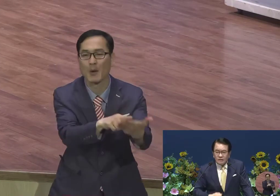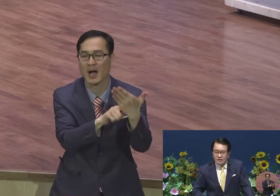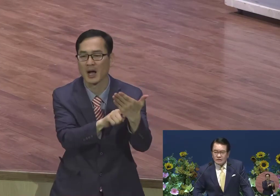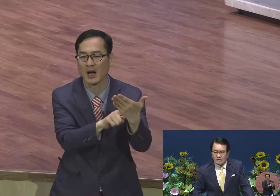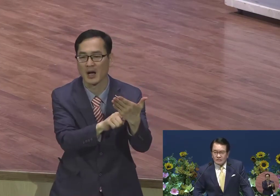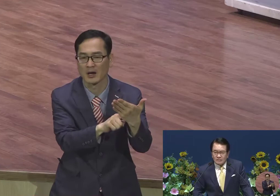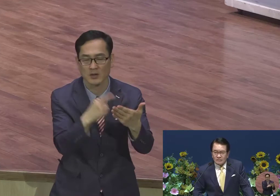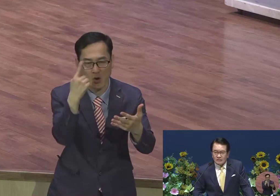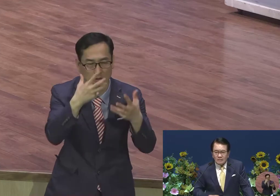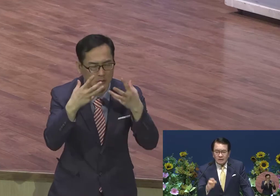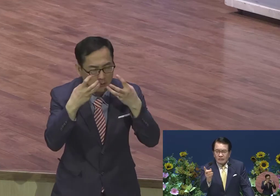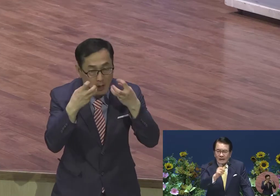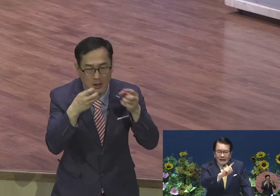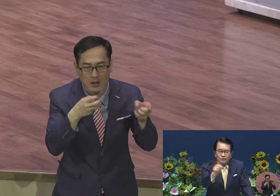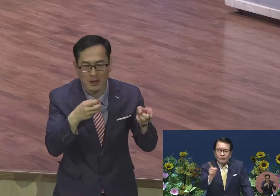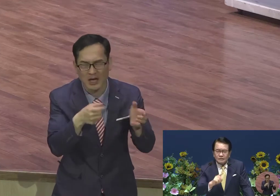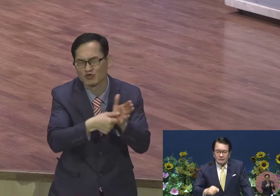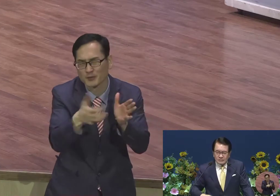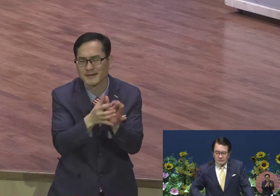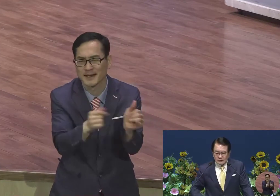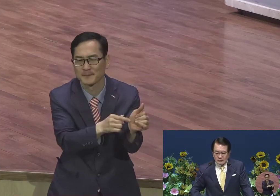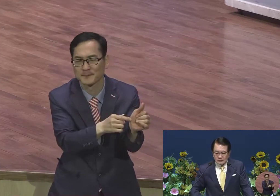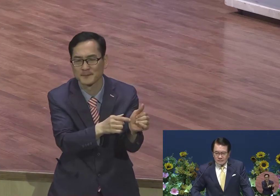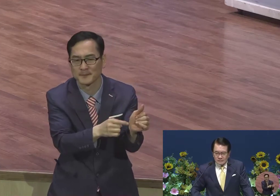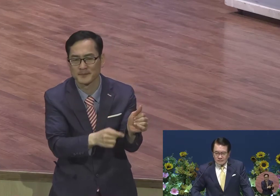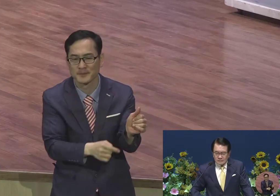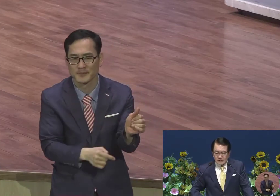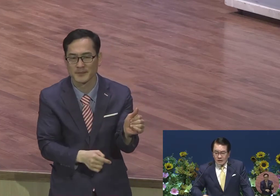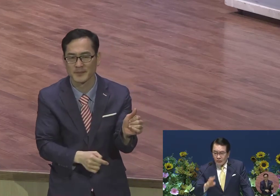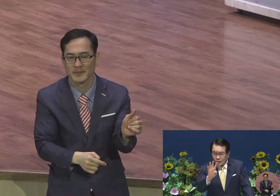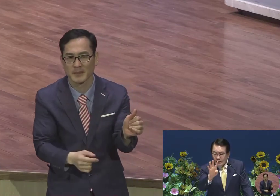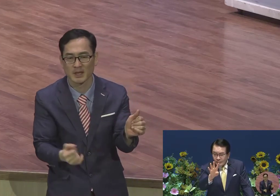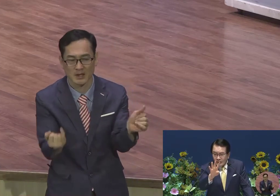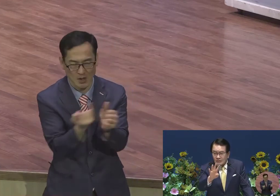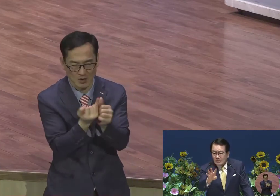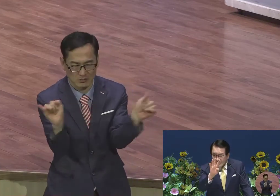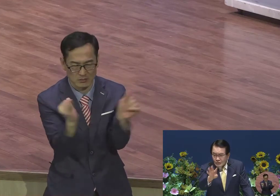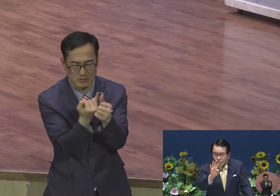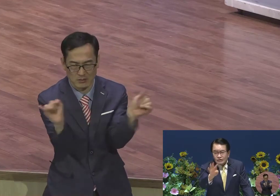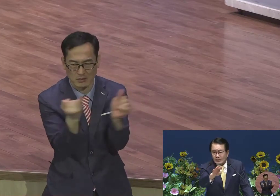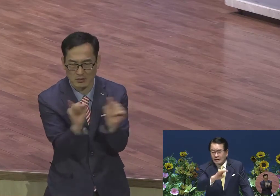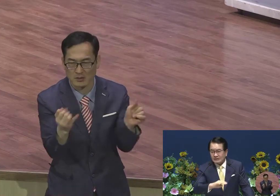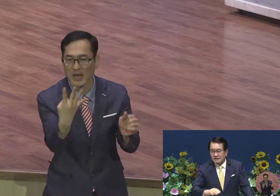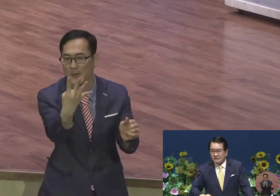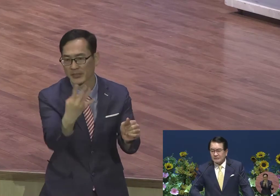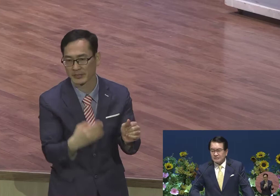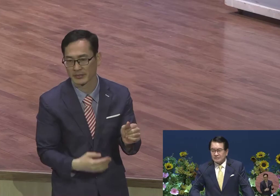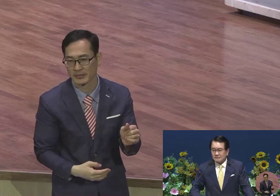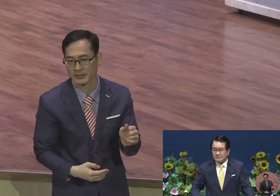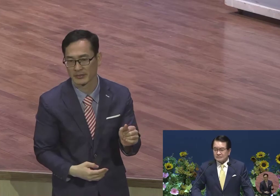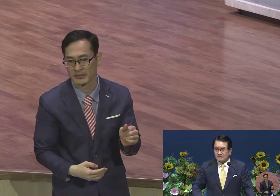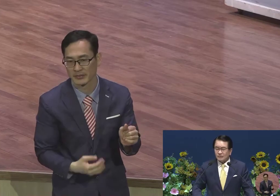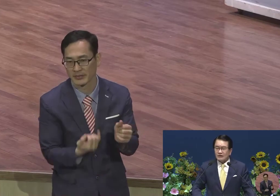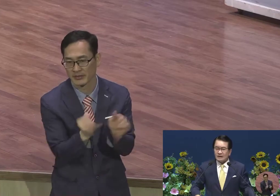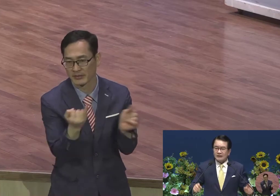확 썩은 얼굴 있죠 여러분 그 얼굴 아무도 없어 결혼 4분 해도 얼마나 속상했겠어요